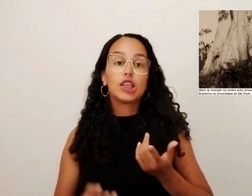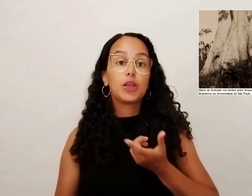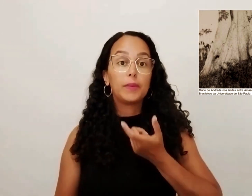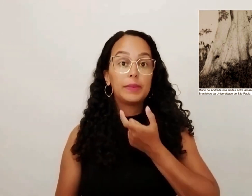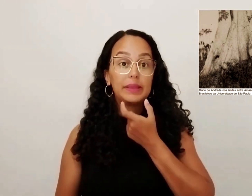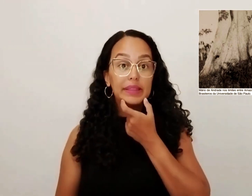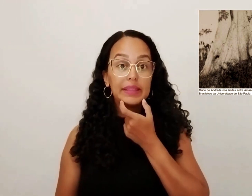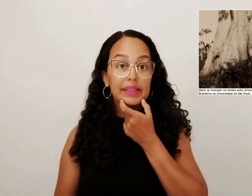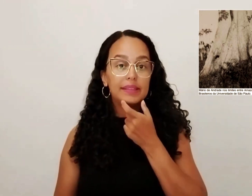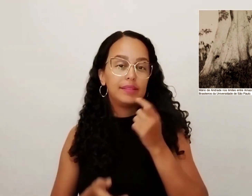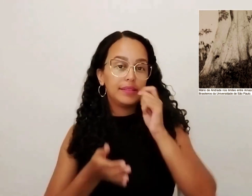rapsódia,